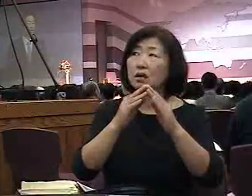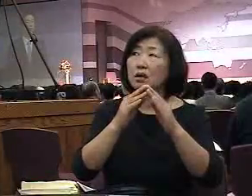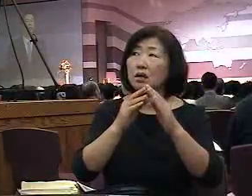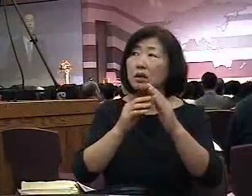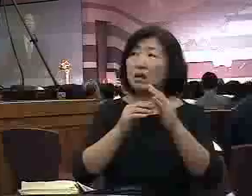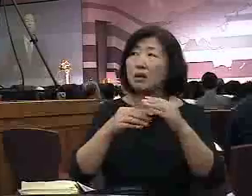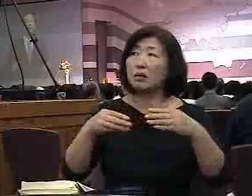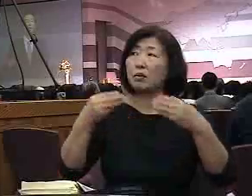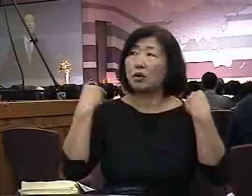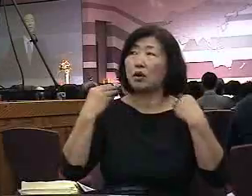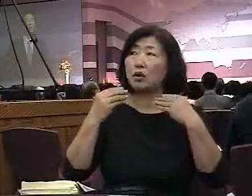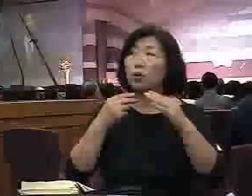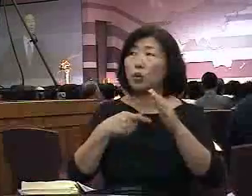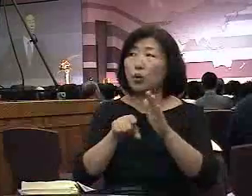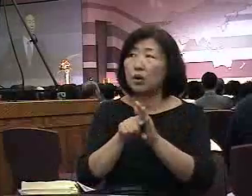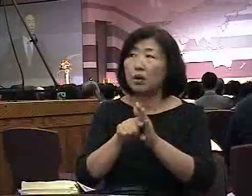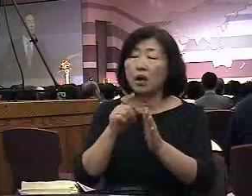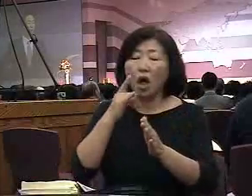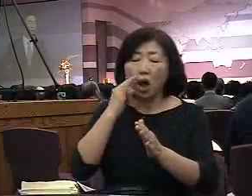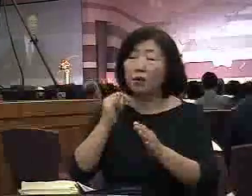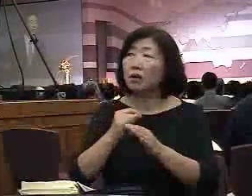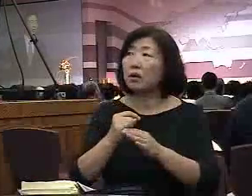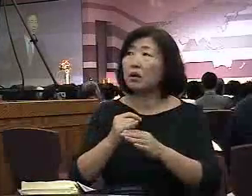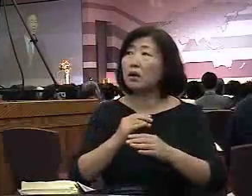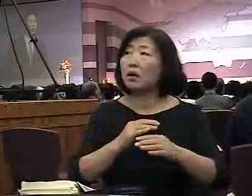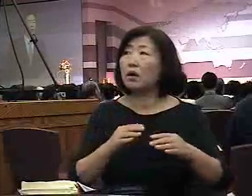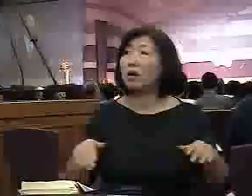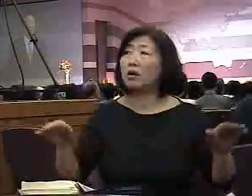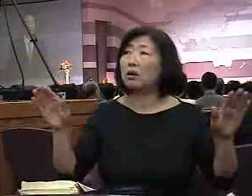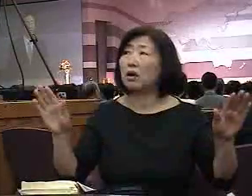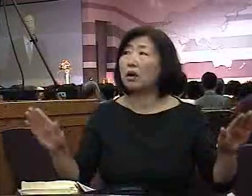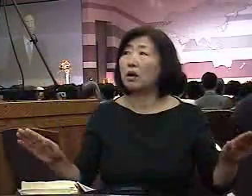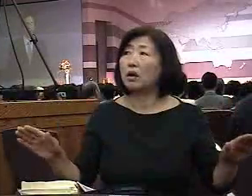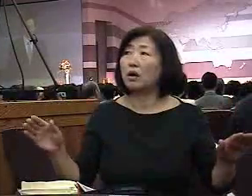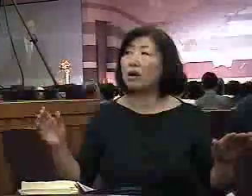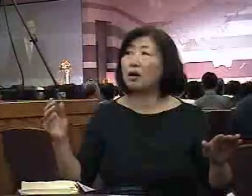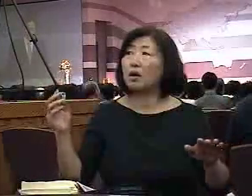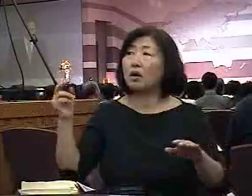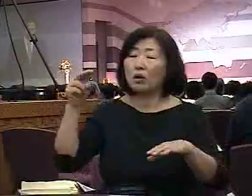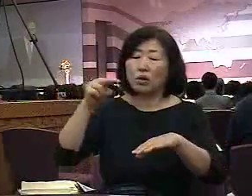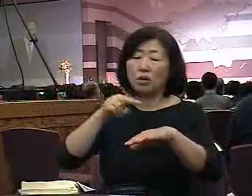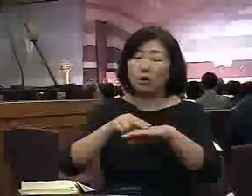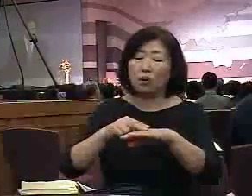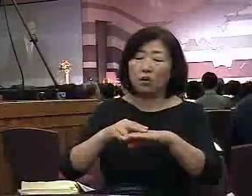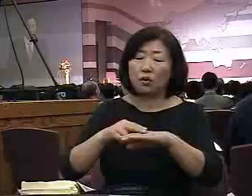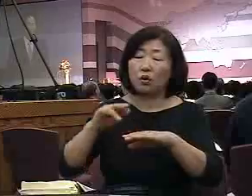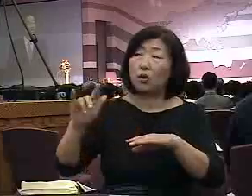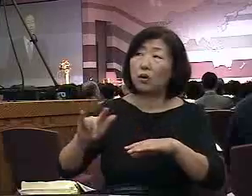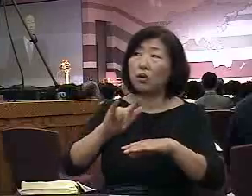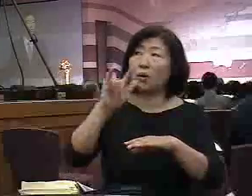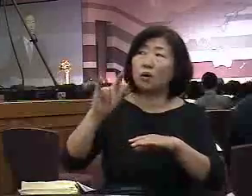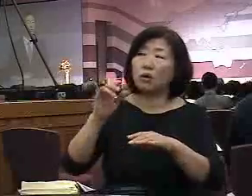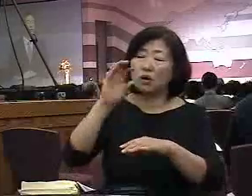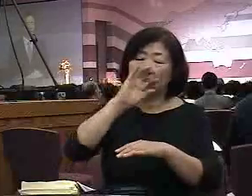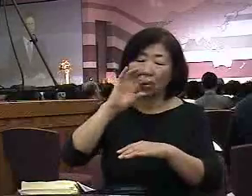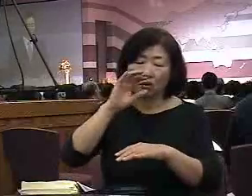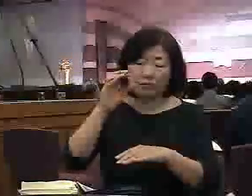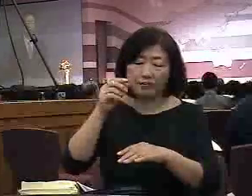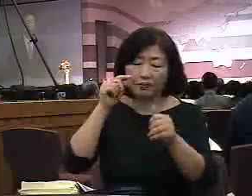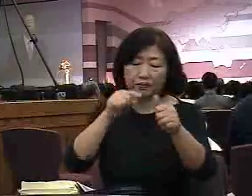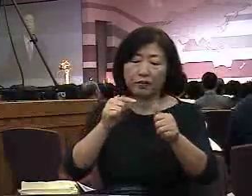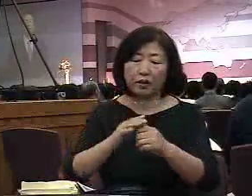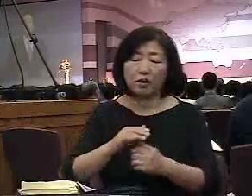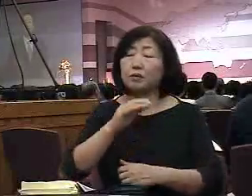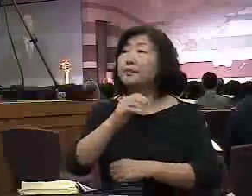것이죠. 그때 어미가 딱 날개 위에 태워가지고 하늘로 올라가서 나는 연습을 시킨다는 것입니다. 마찬가지죠.